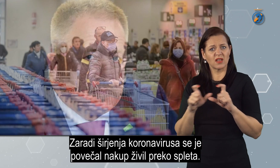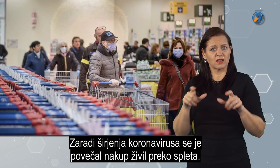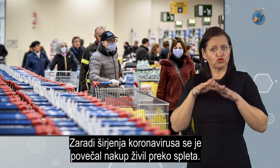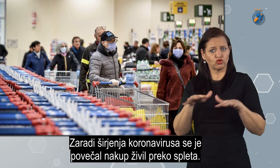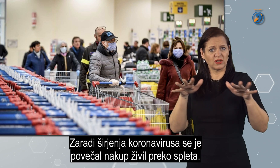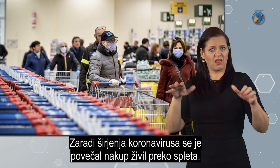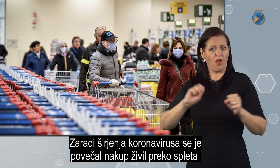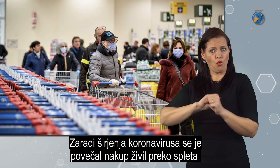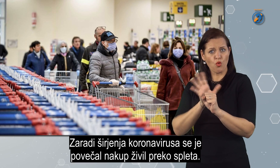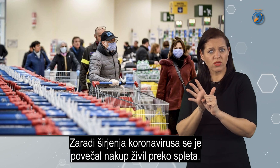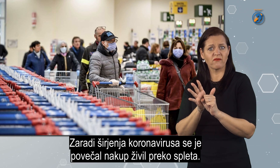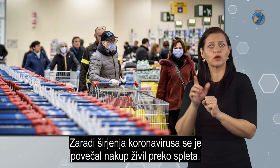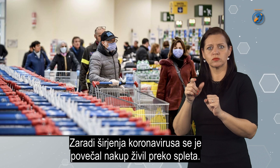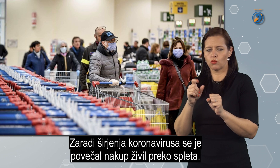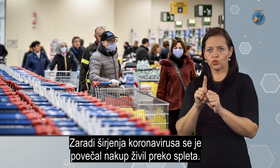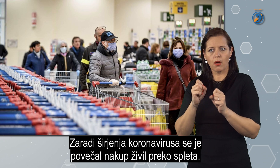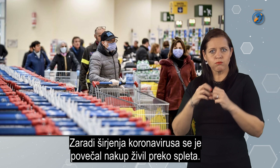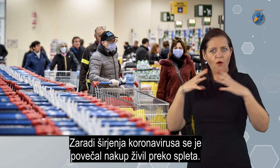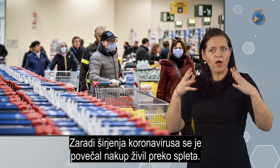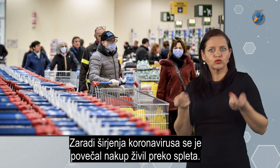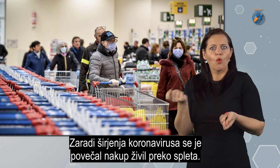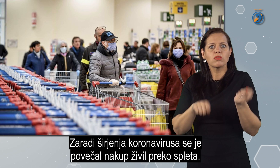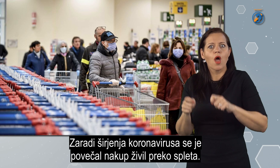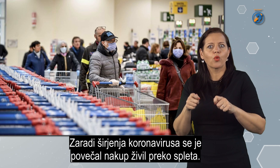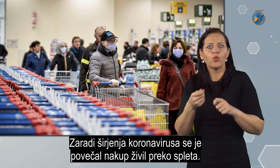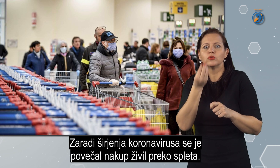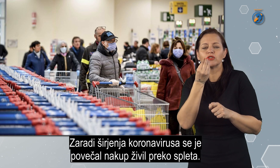Zaradi širjenja koronavirusa se je povečal nakup živil preko spleta.